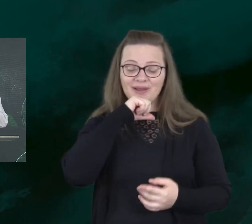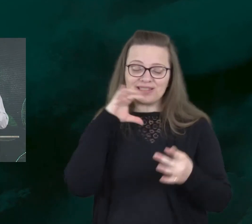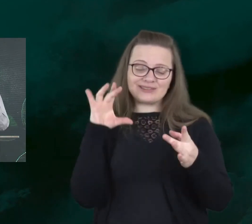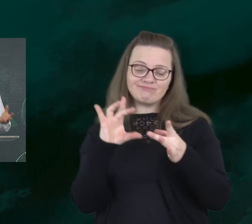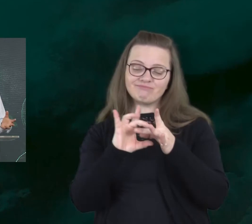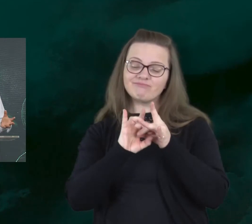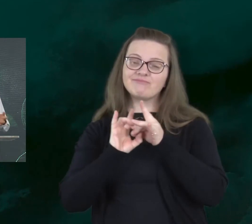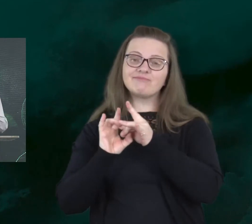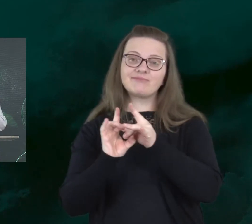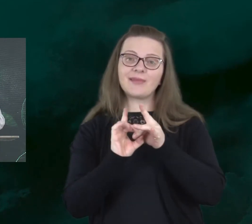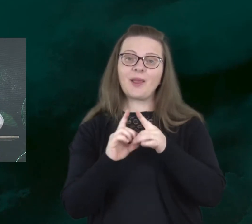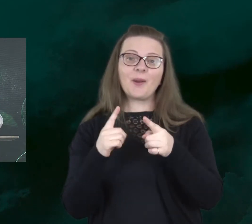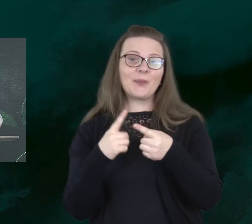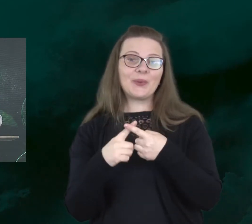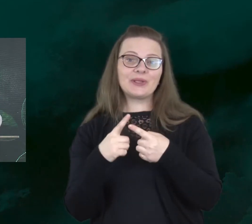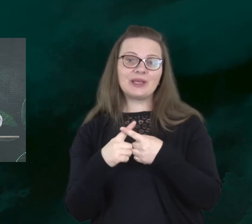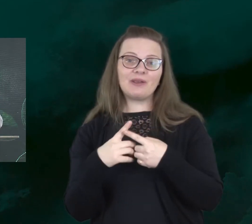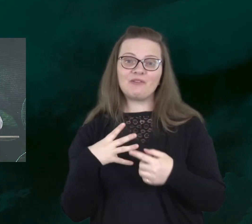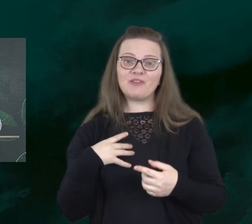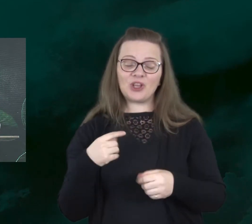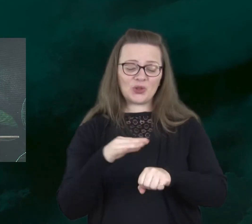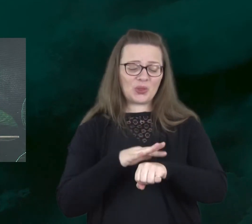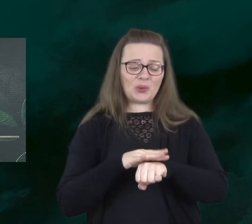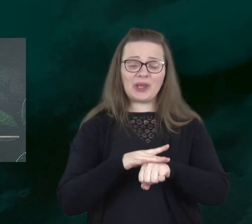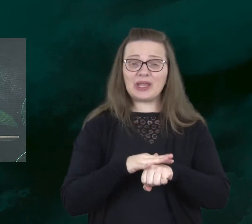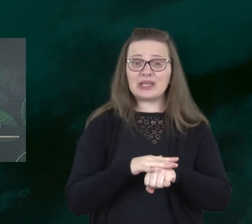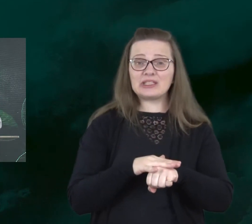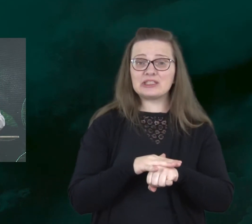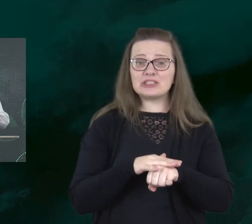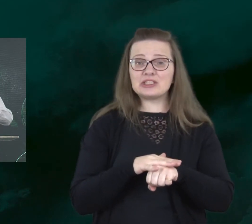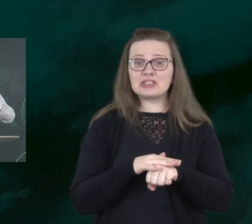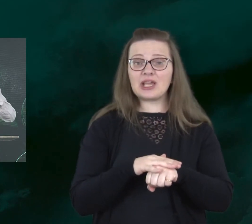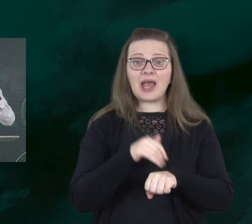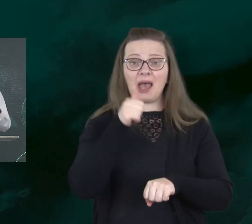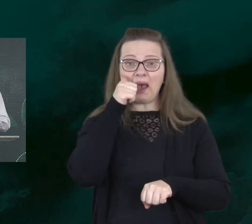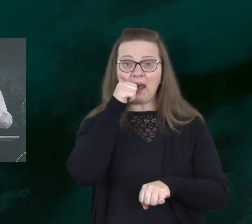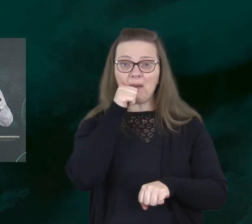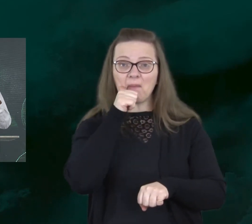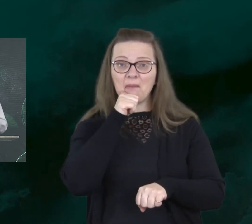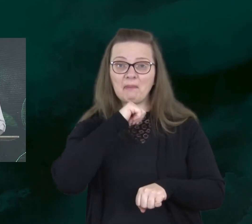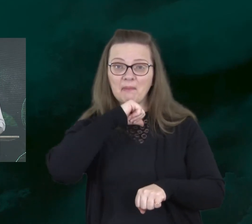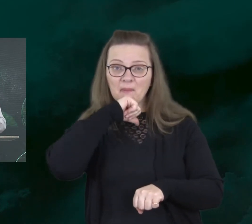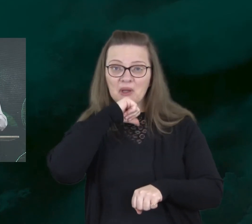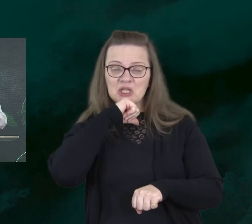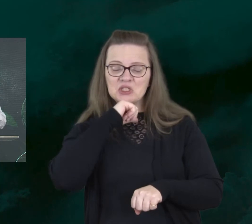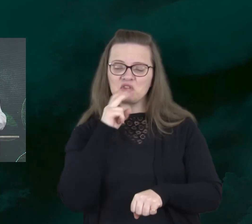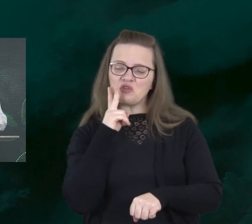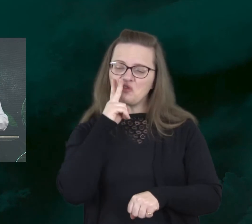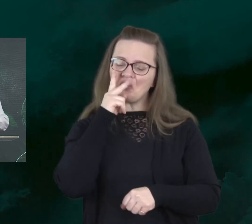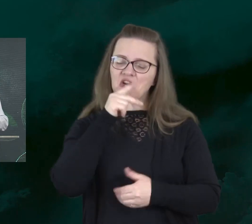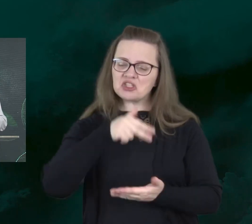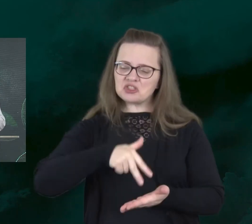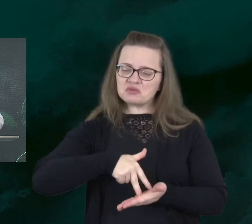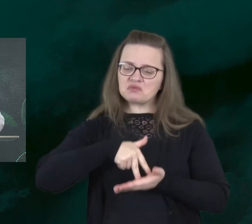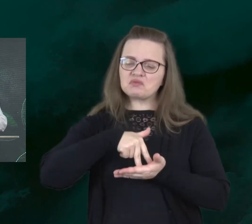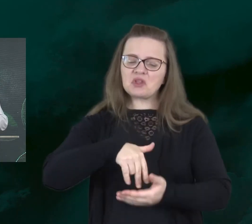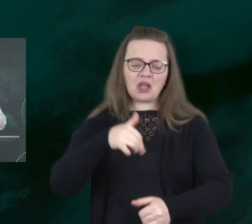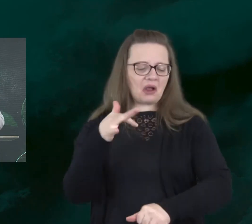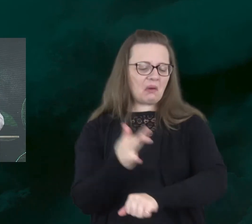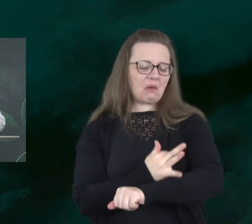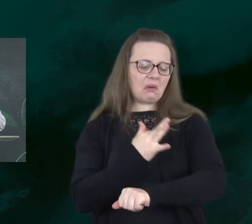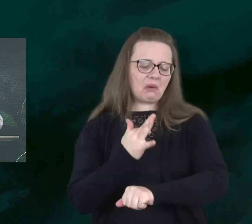até estar doente, pode até estar muito cansada, mas ela cuida do seu bebê, porque existe uma